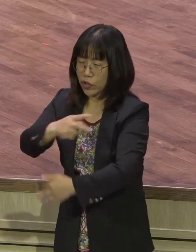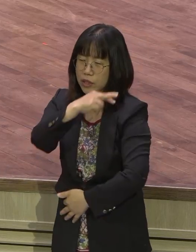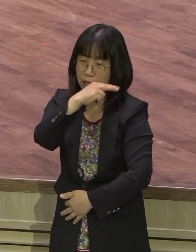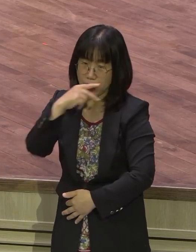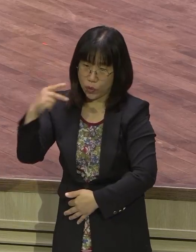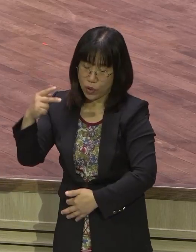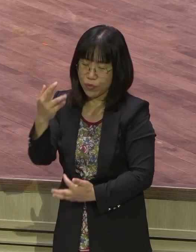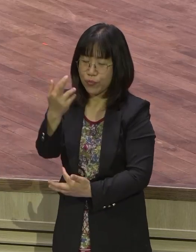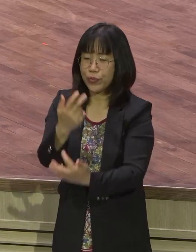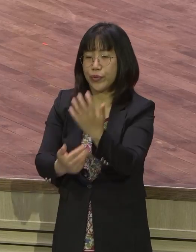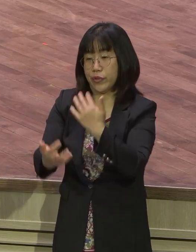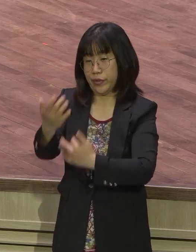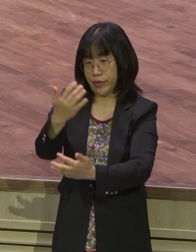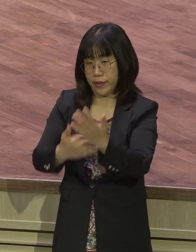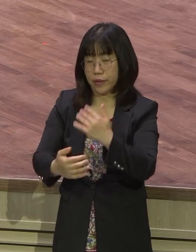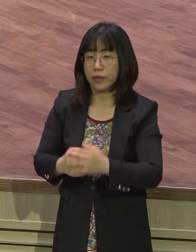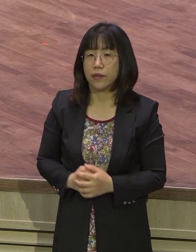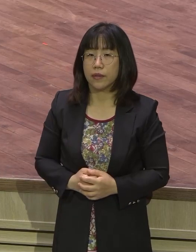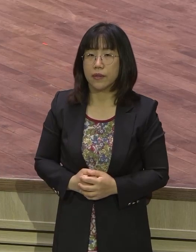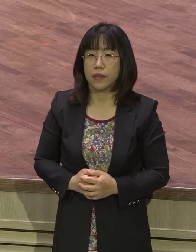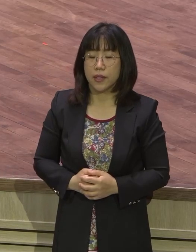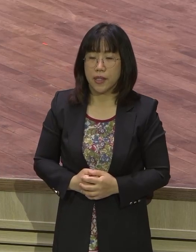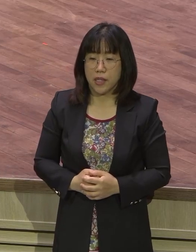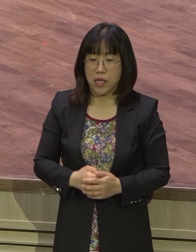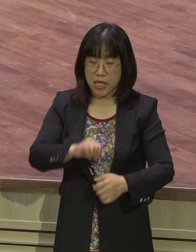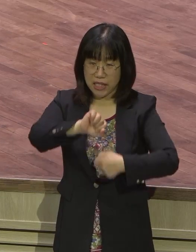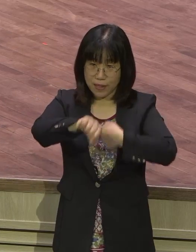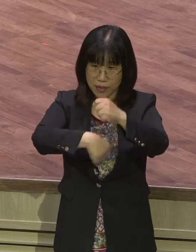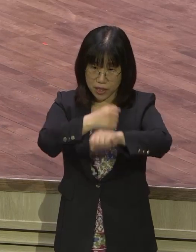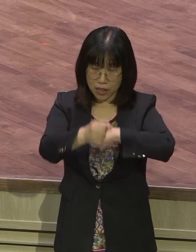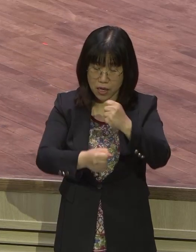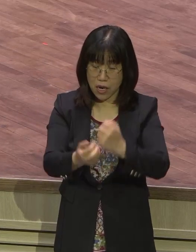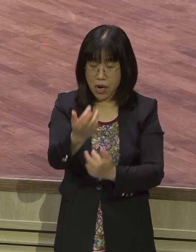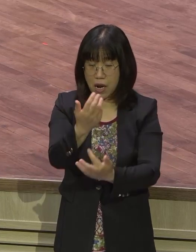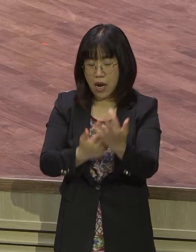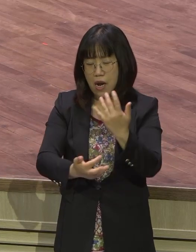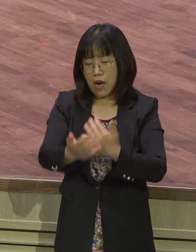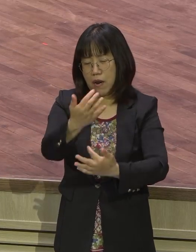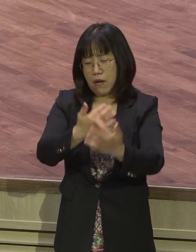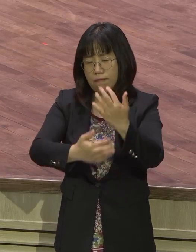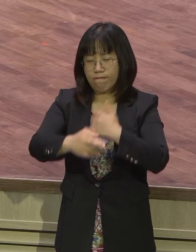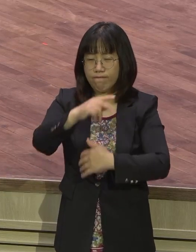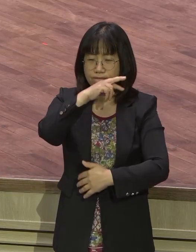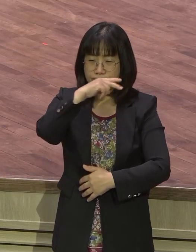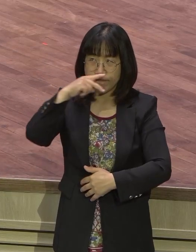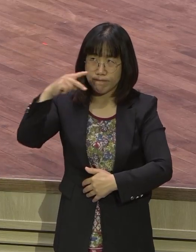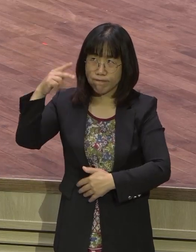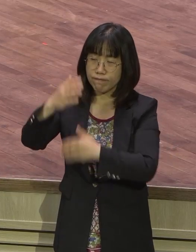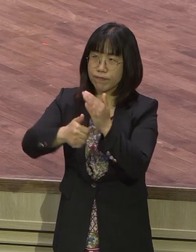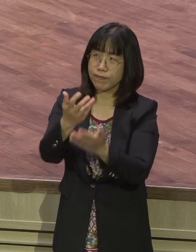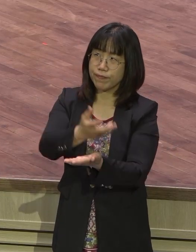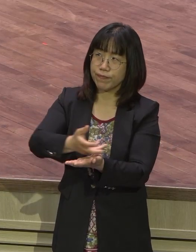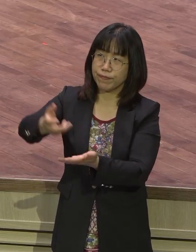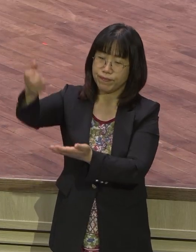불에 태워 제사 그 짐승이 타면서 나는 냄새 있잖아요 향기로운 냄새니라 예배를 드립니다